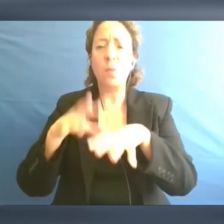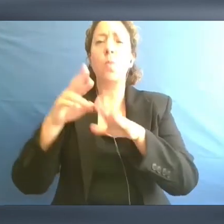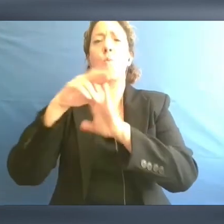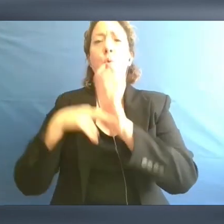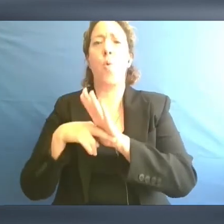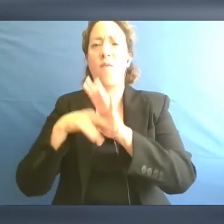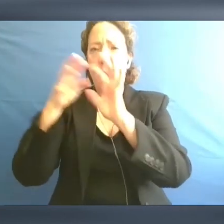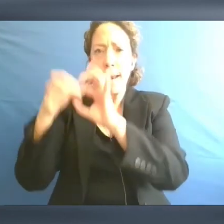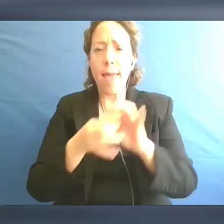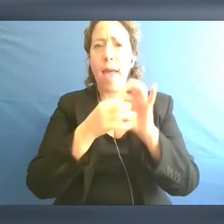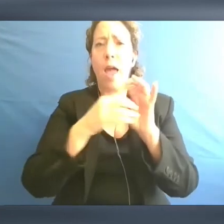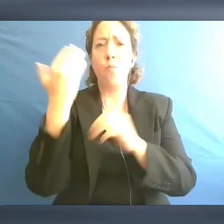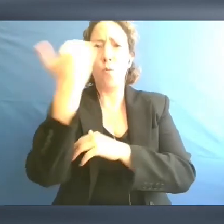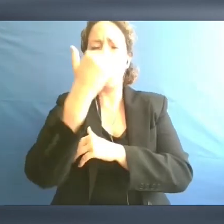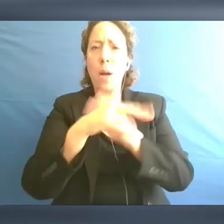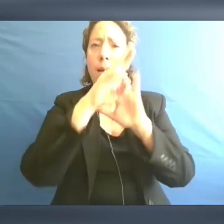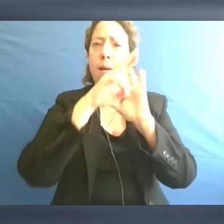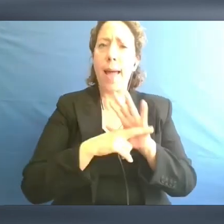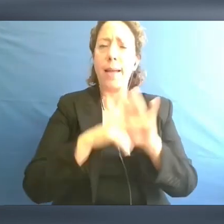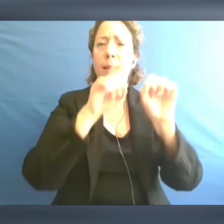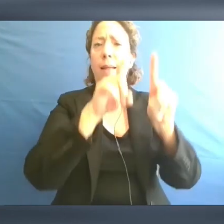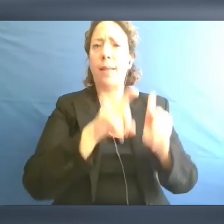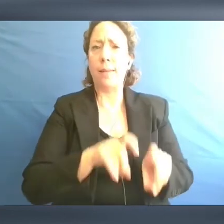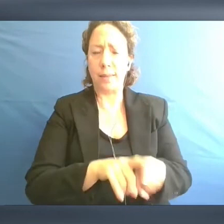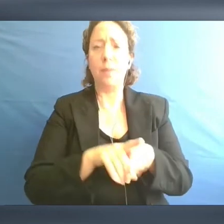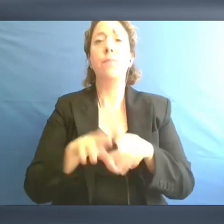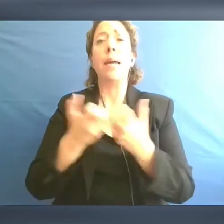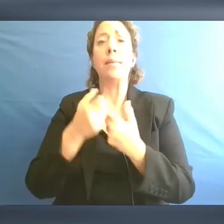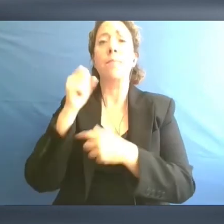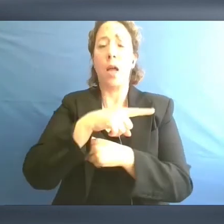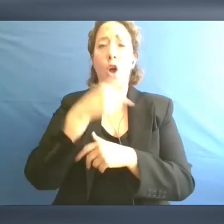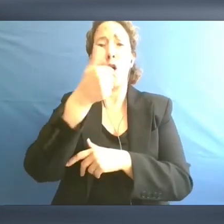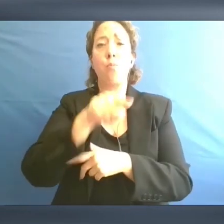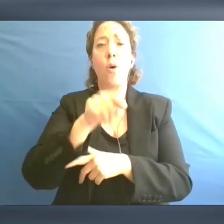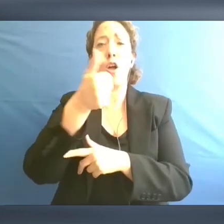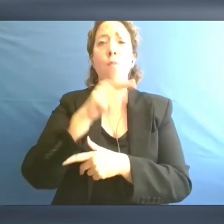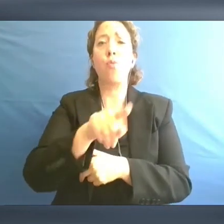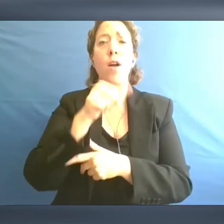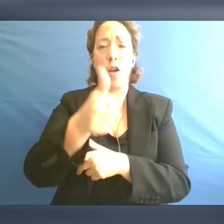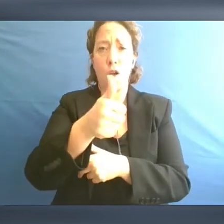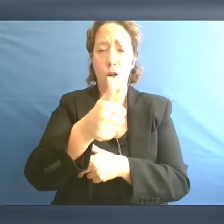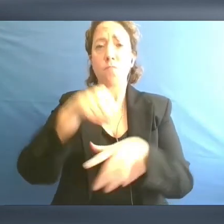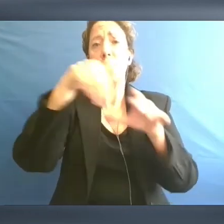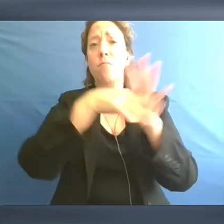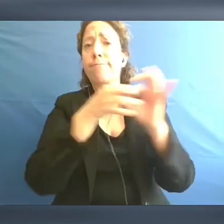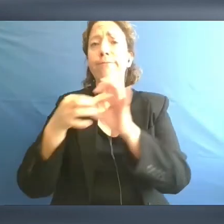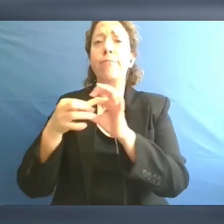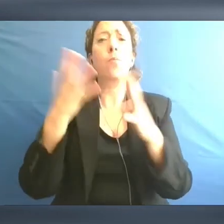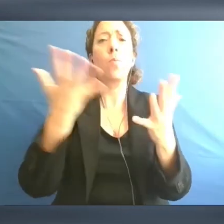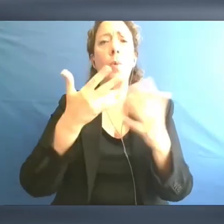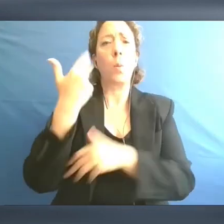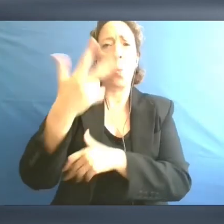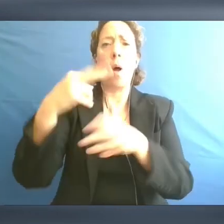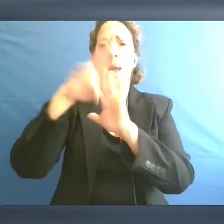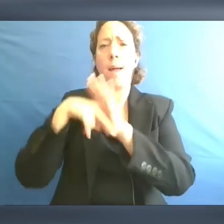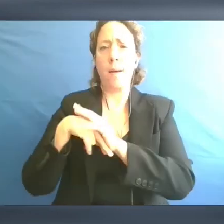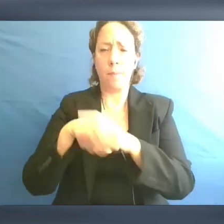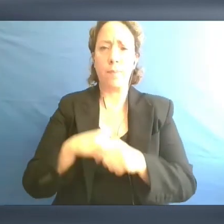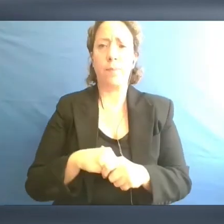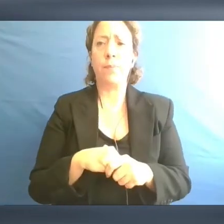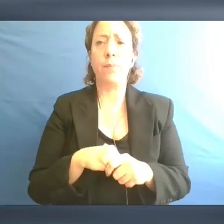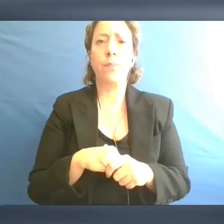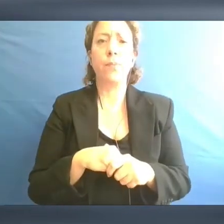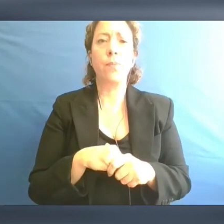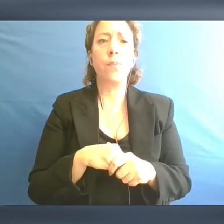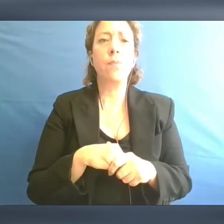liens vers des règles de test. Ici, c'est pour le critère 1.1.1 auquel sont associées trois règles. Et c'est de